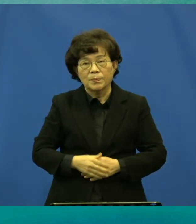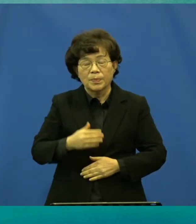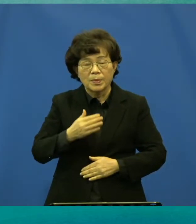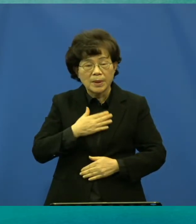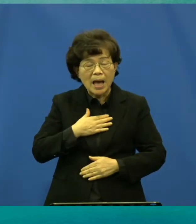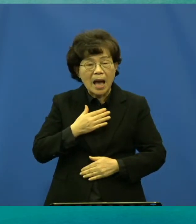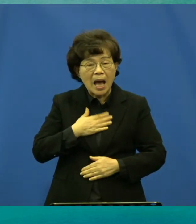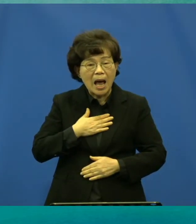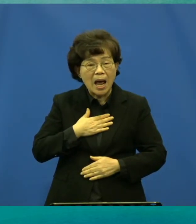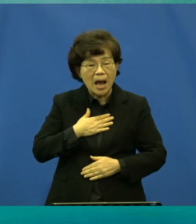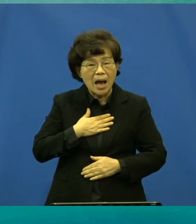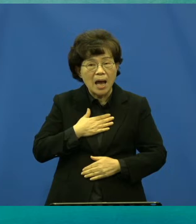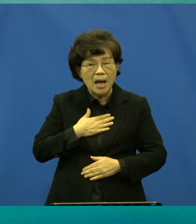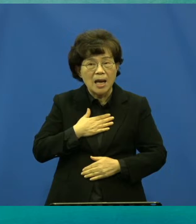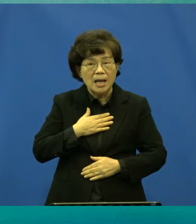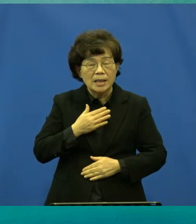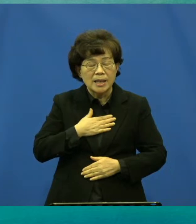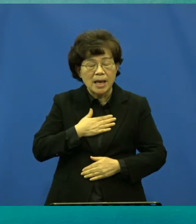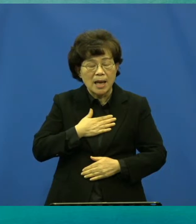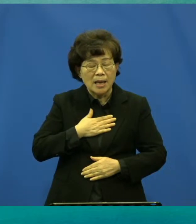나라는 존재에 대한 자아 실현,